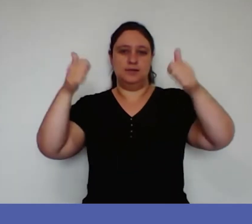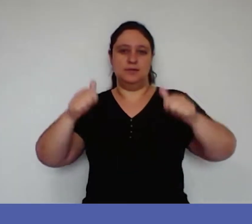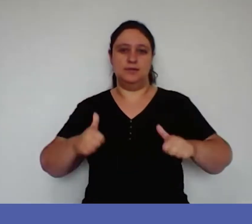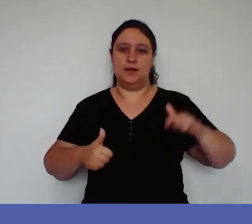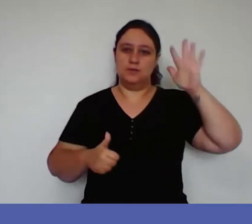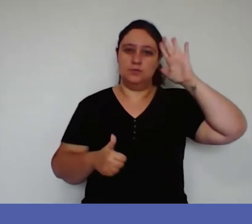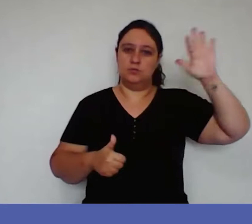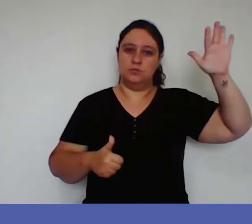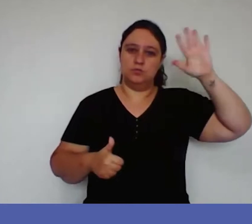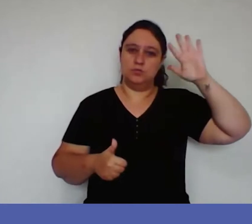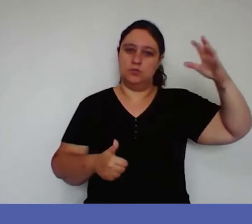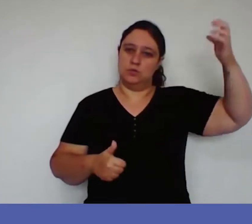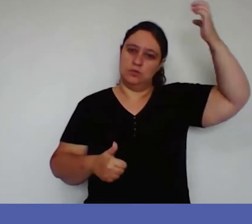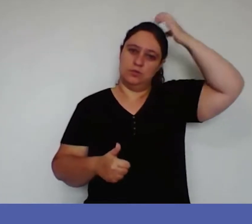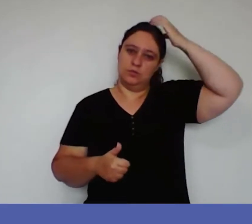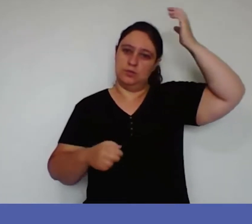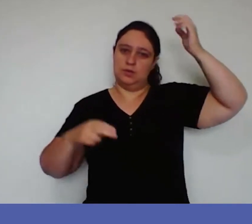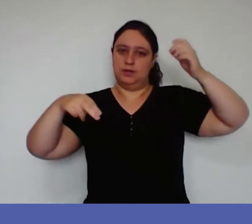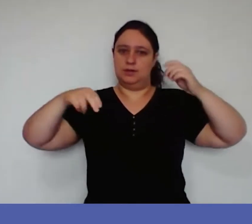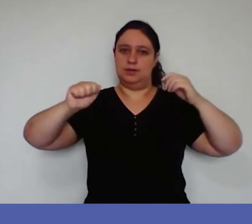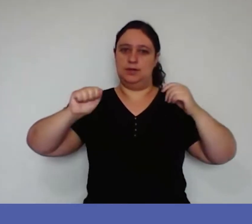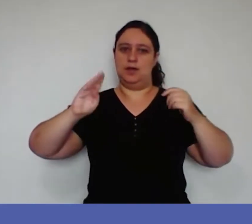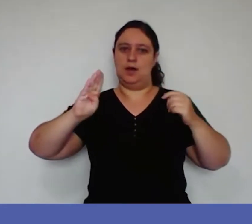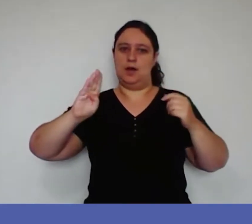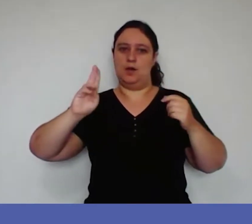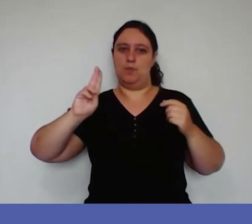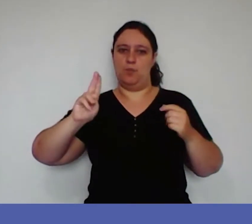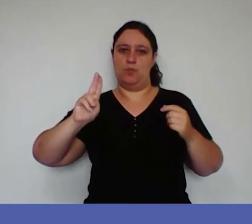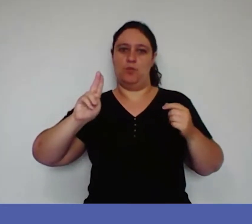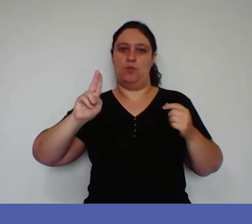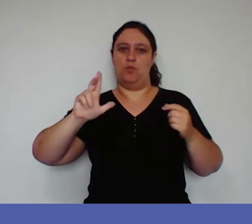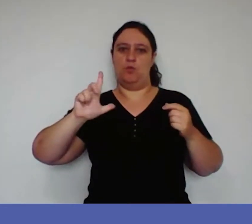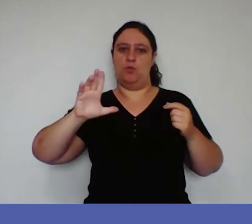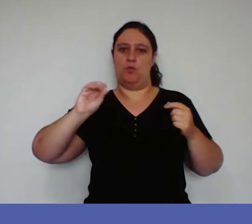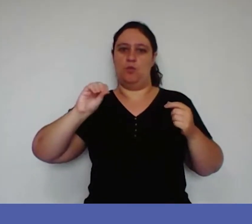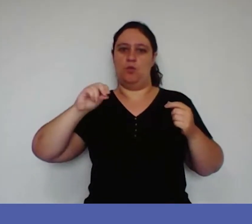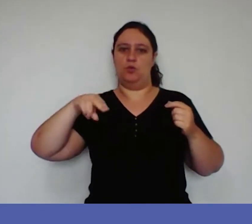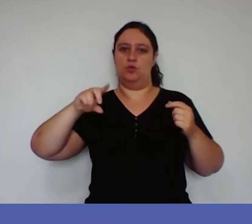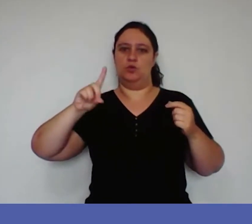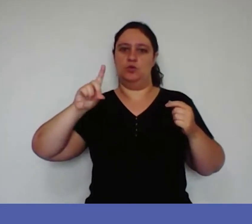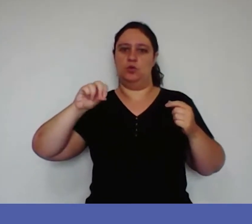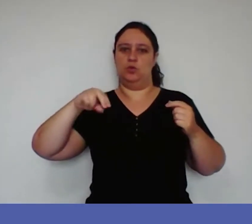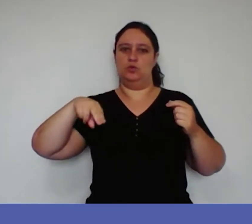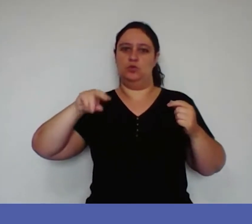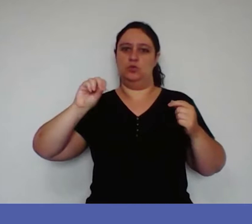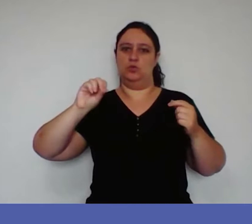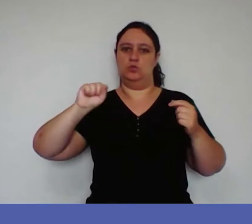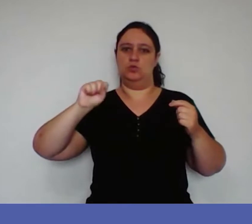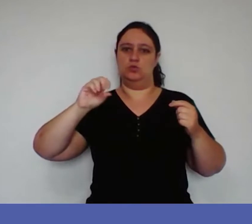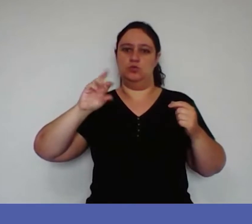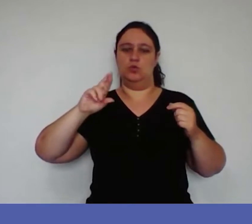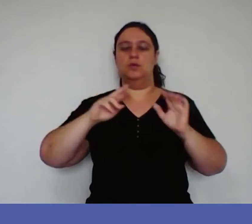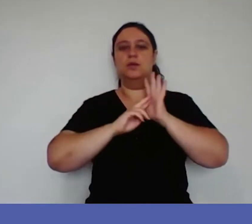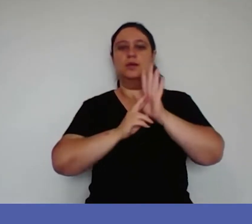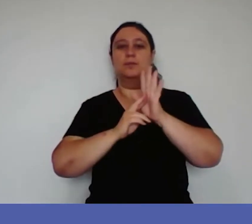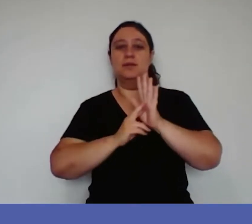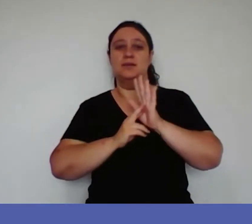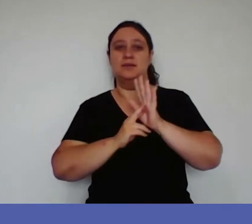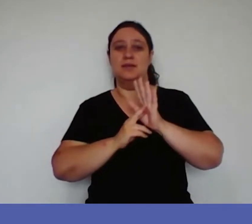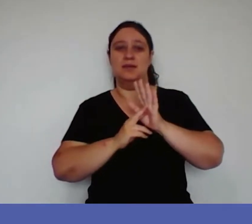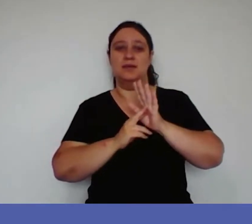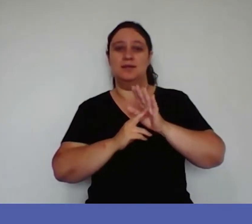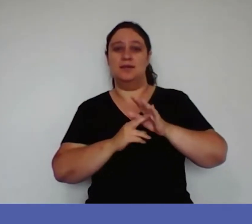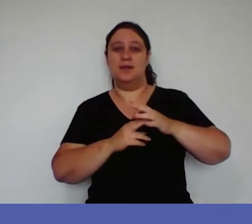que representa todos os impérios, todos os governos humanos, hoje dominado